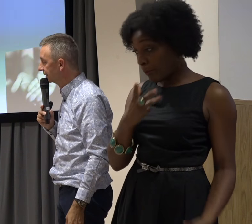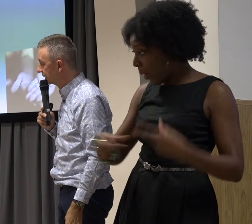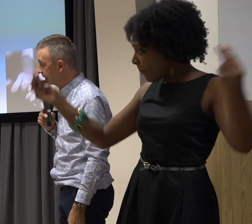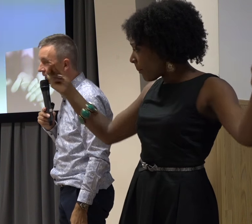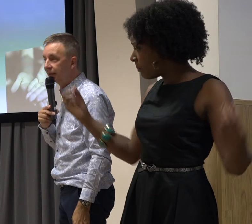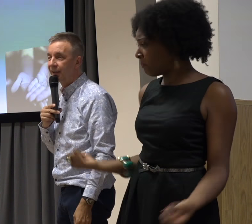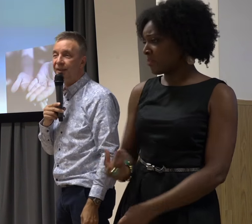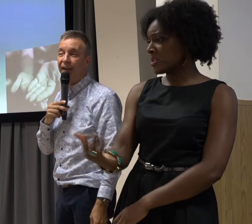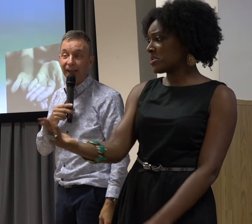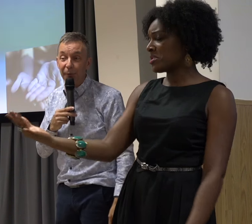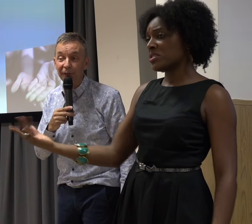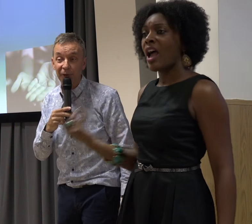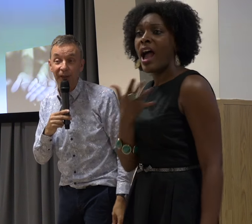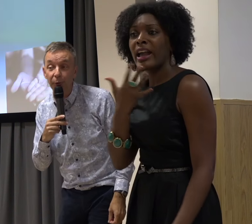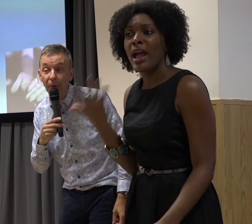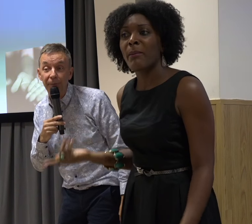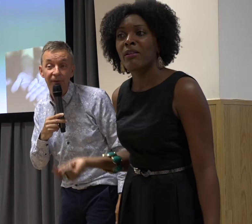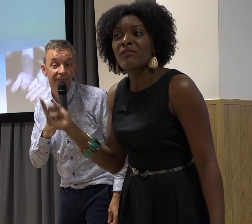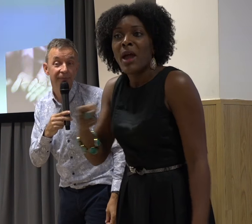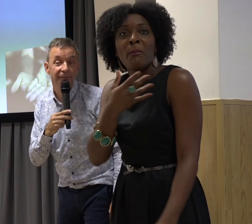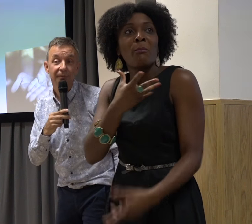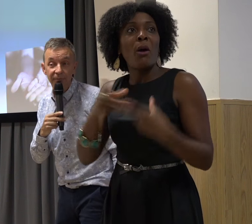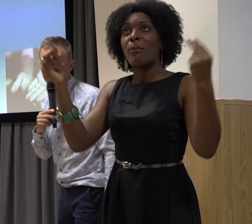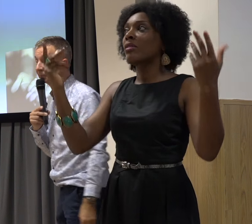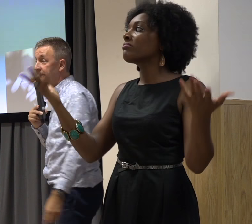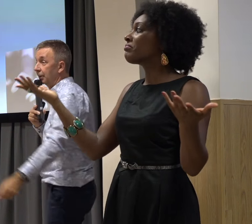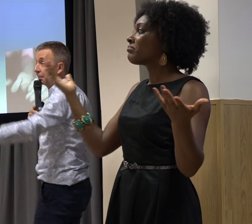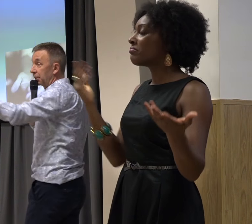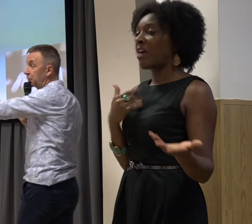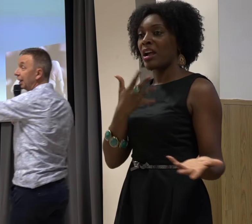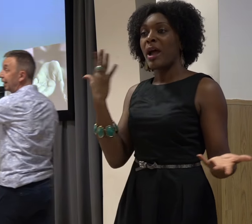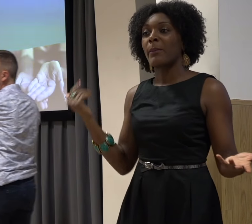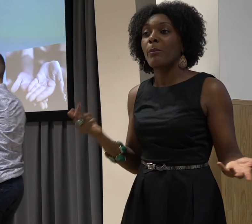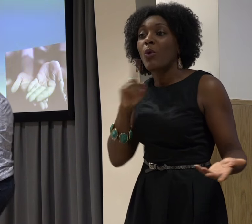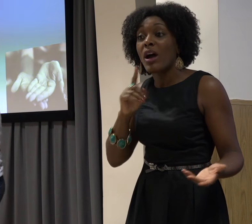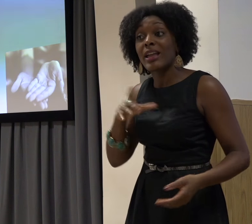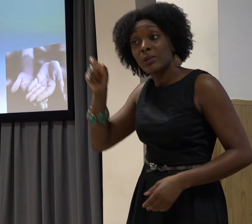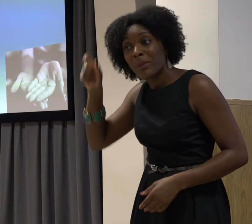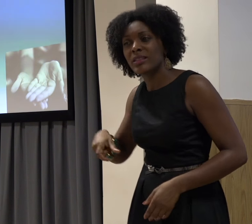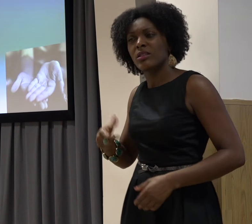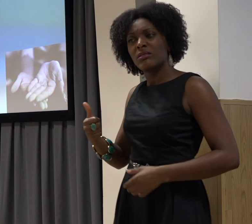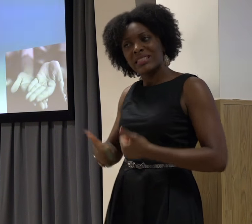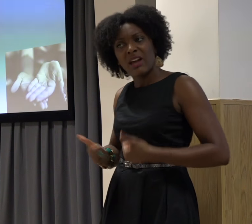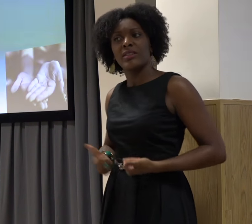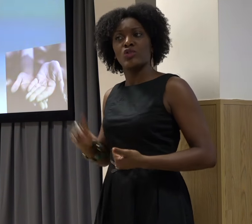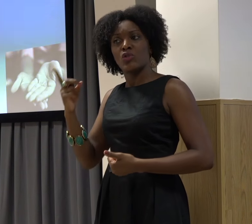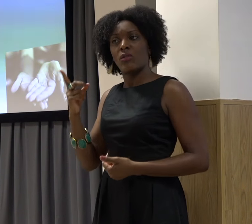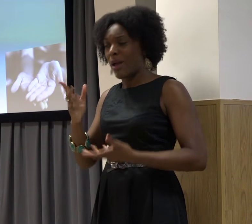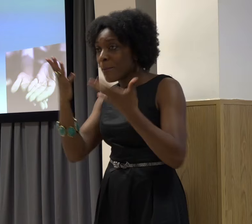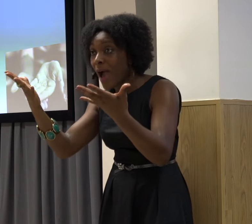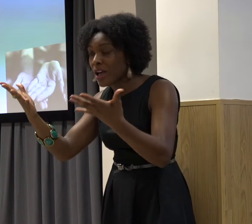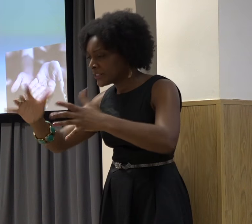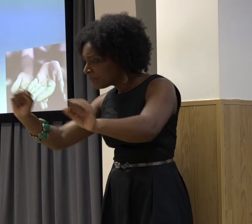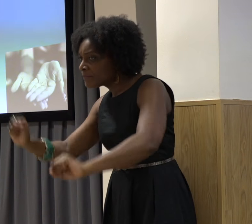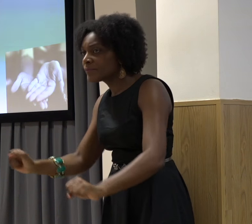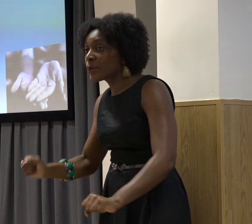matin. C'est agréable de venir dans un lieu propre. Parce qu'il y a quelqu'un qui a servi. C'est sûr, il sert le